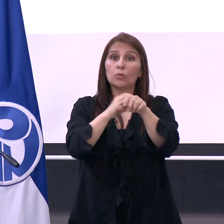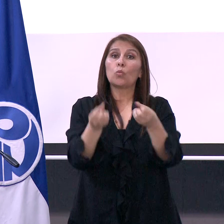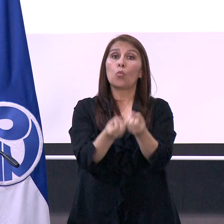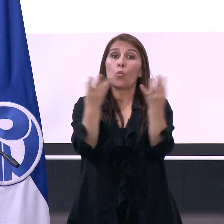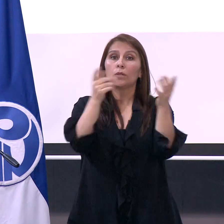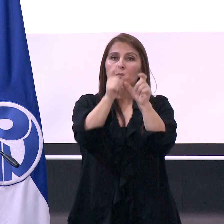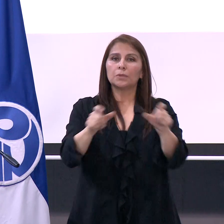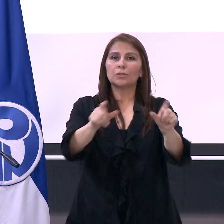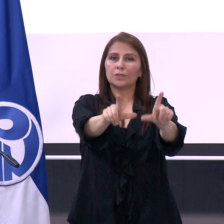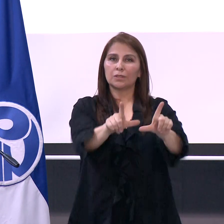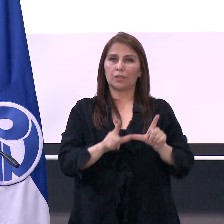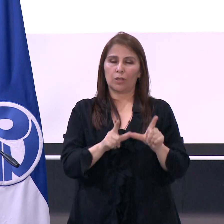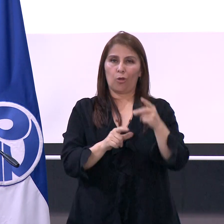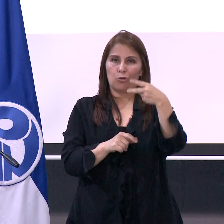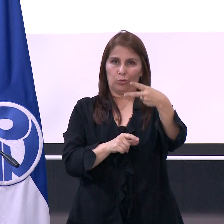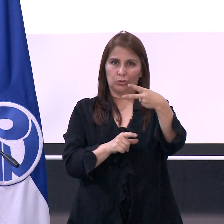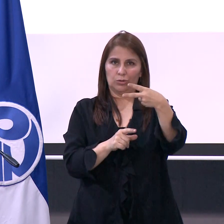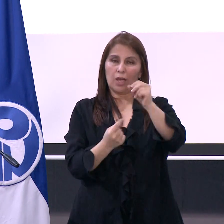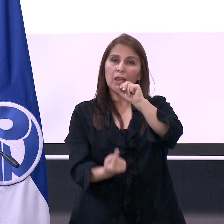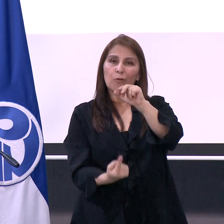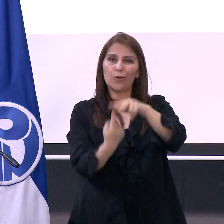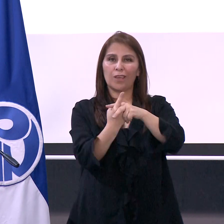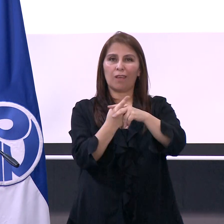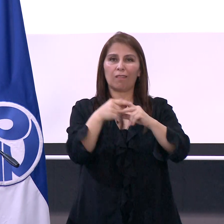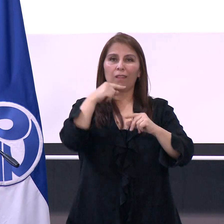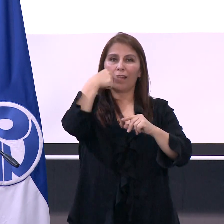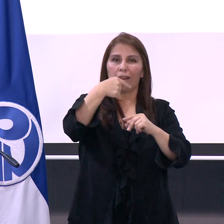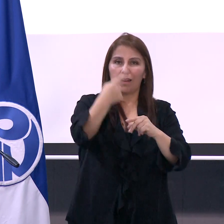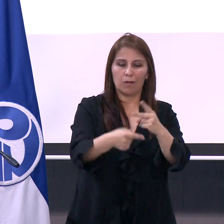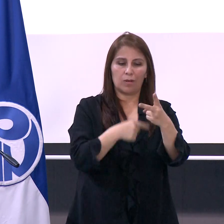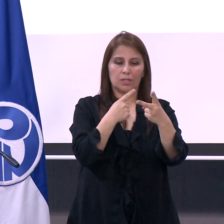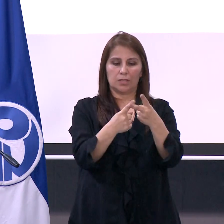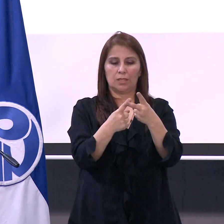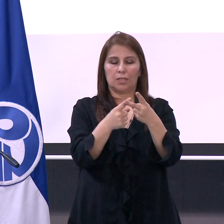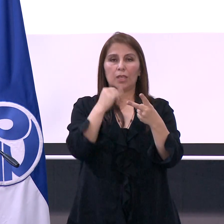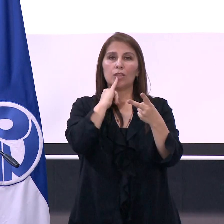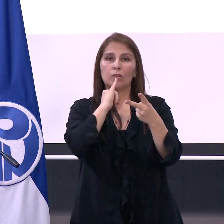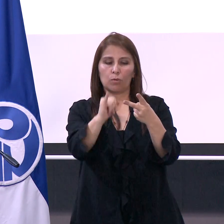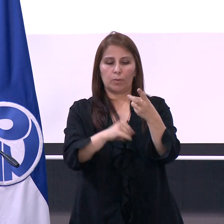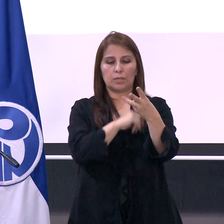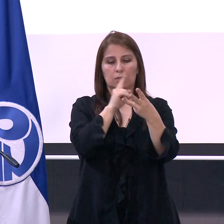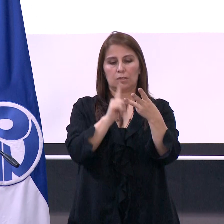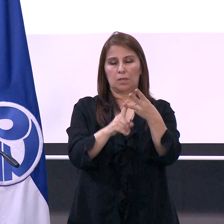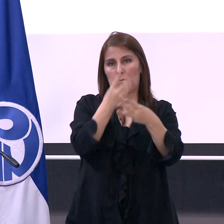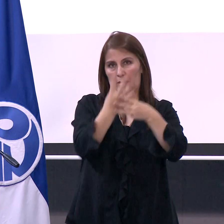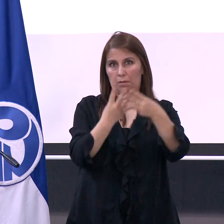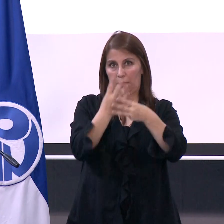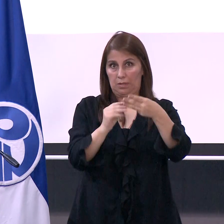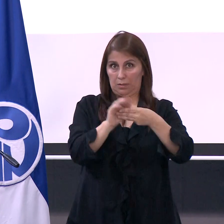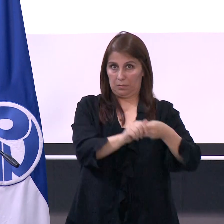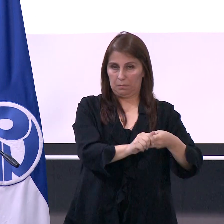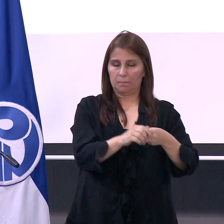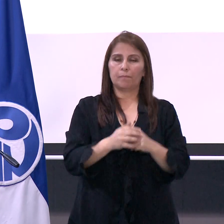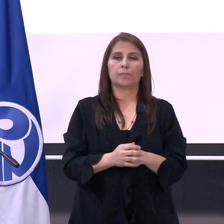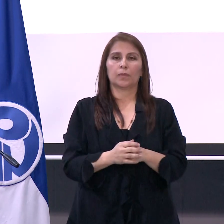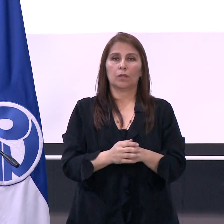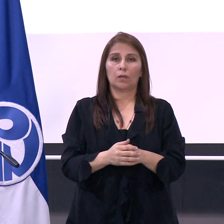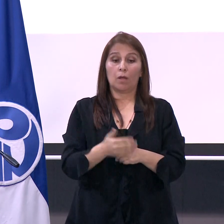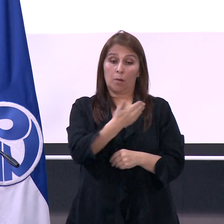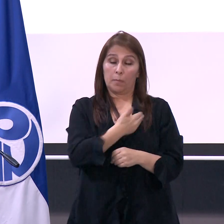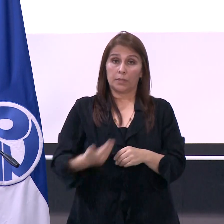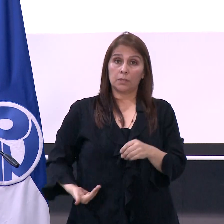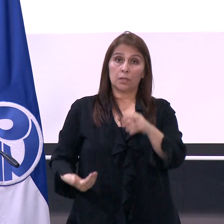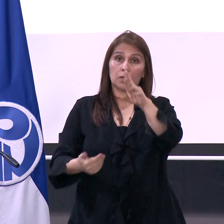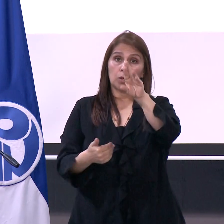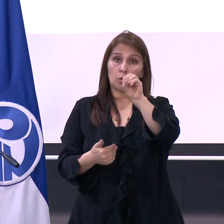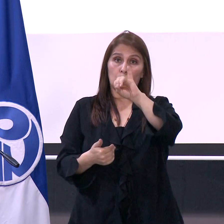en filología e idiomas y en matemáticas con la caída de la dictadura de rojas y la